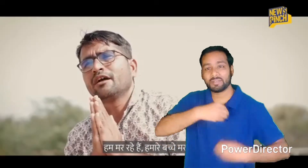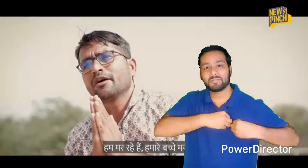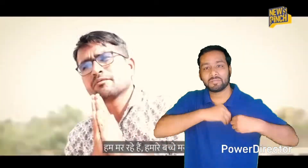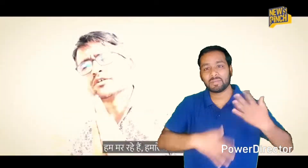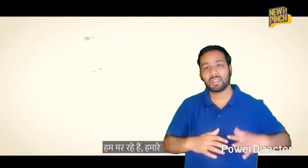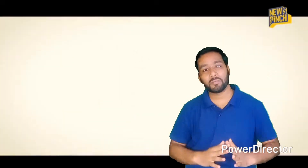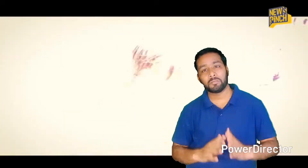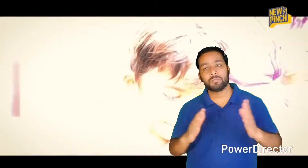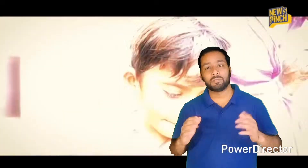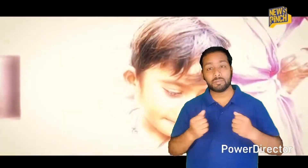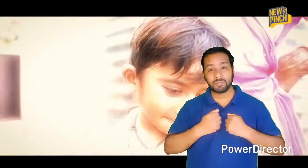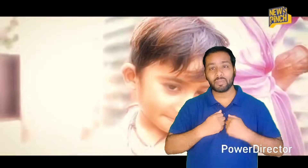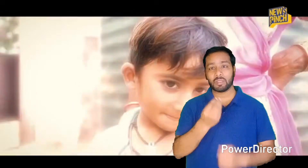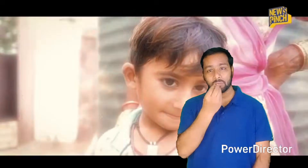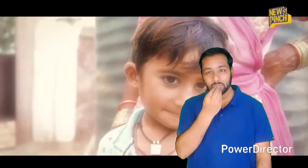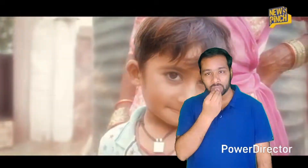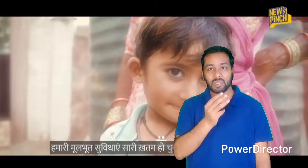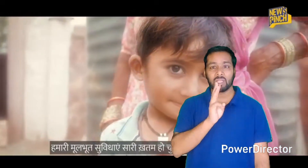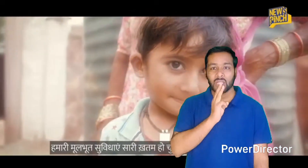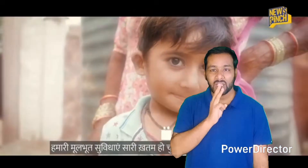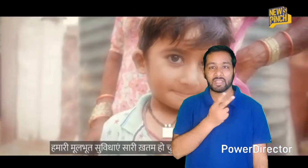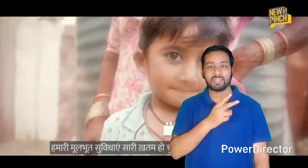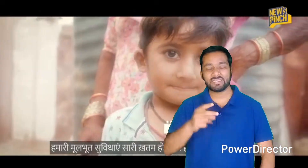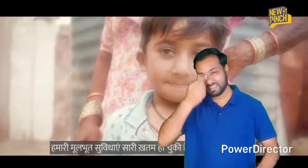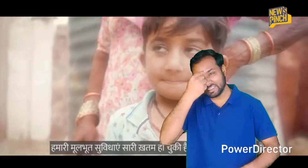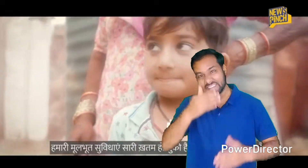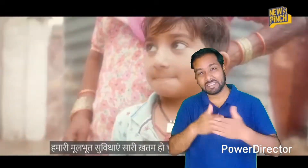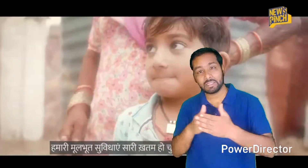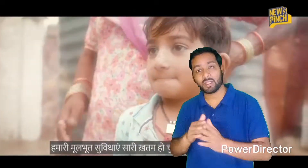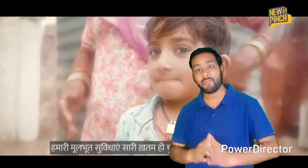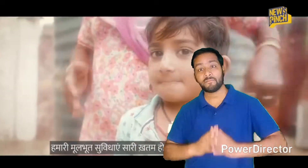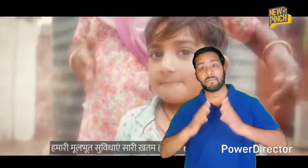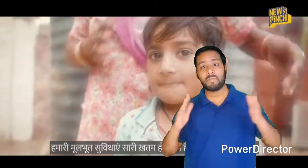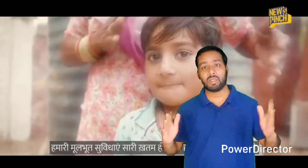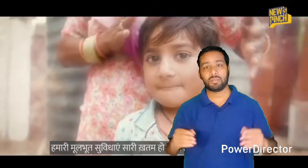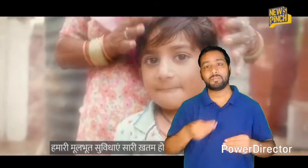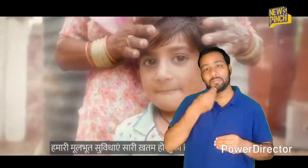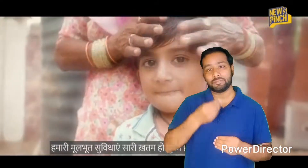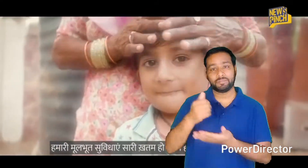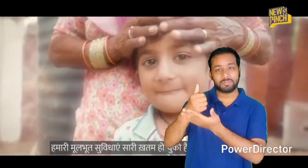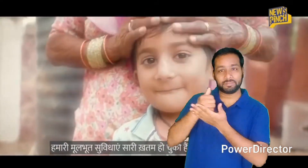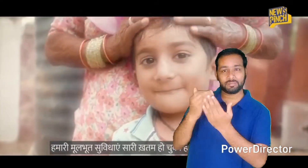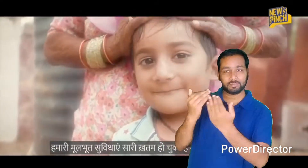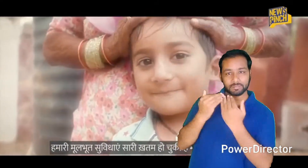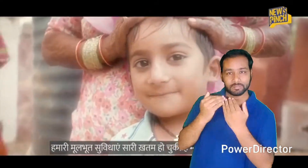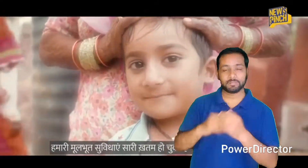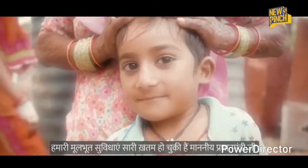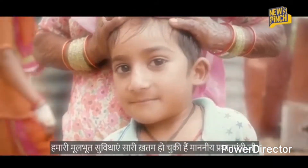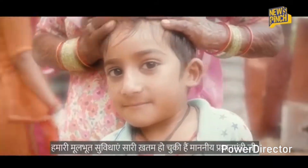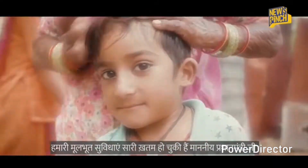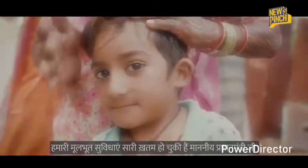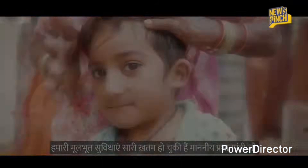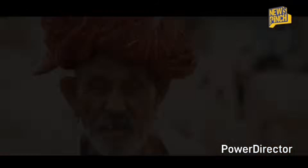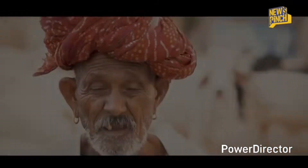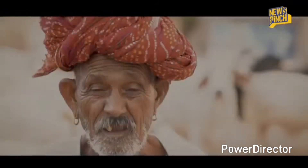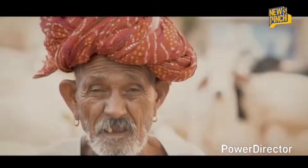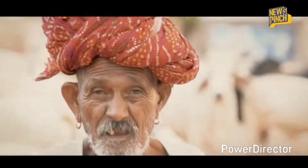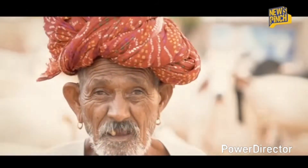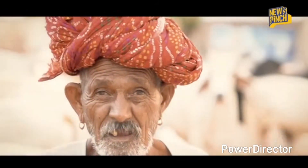मर रहे हैं, हमारे बच्चे मर रहे हैं, हमको पढ़ाई किसी चीज़ नहीं, हमारी मूलभूत सुविधाएं सारी खत्म हो चुकी है। माननीय प्रधानमंत्री